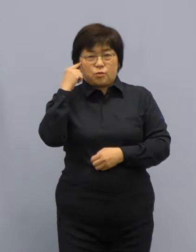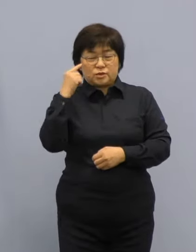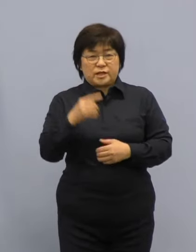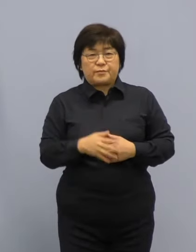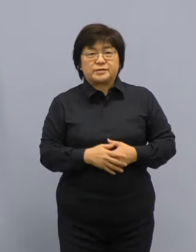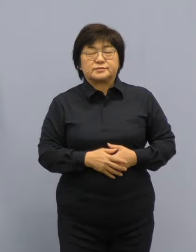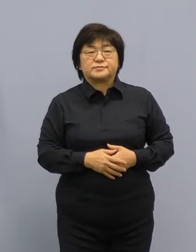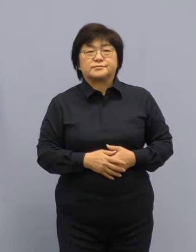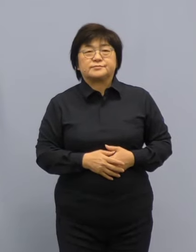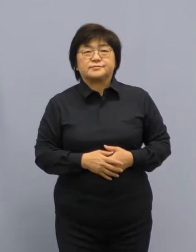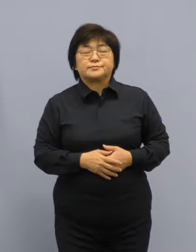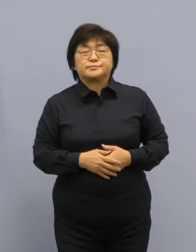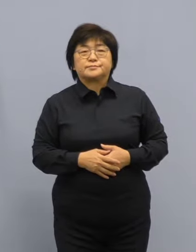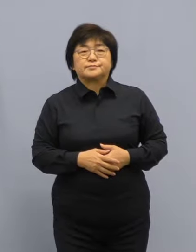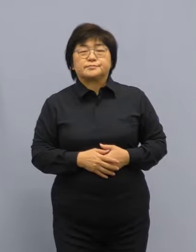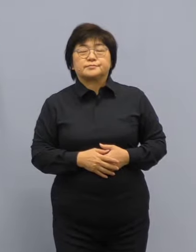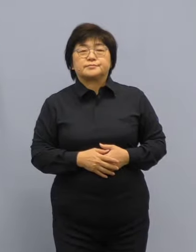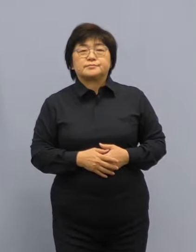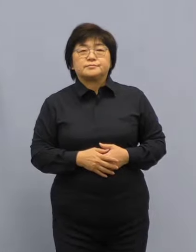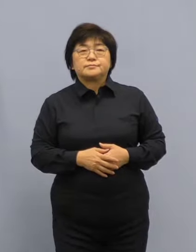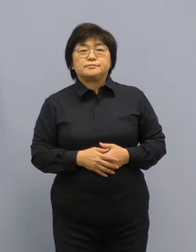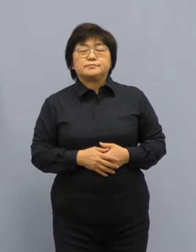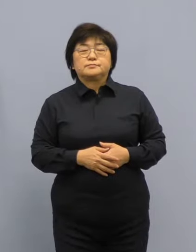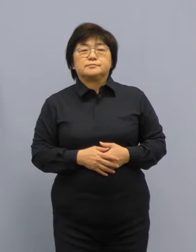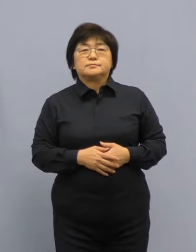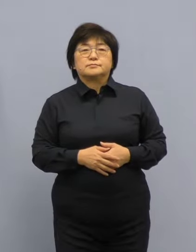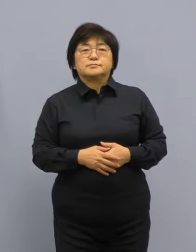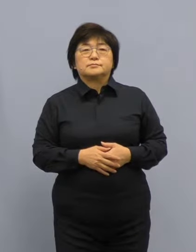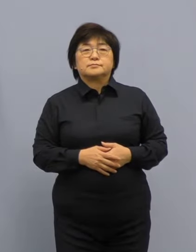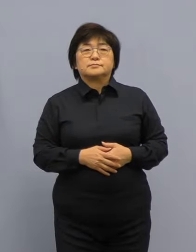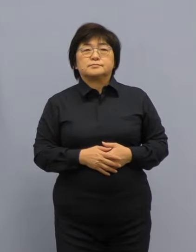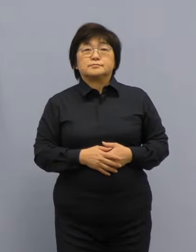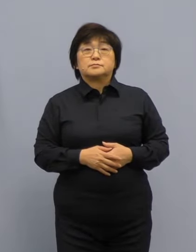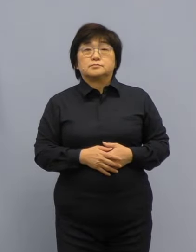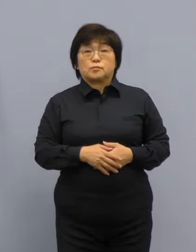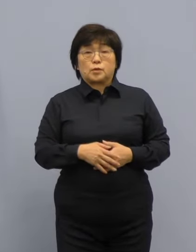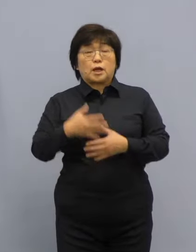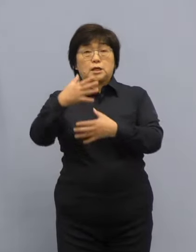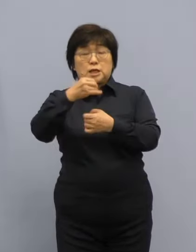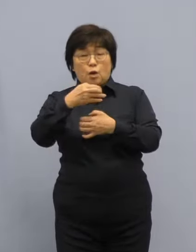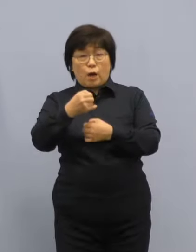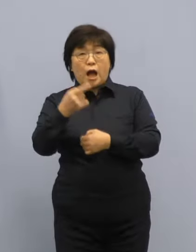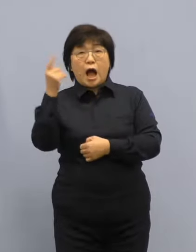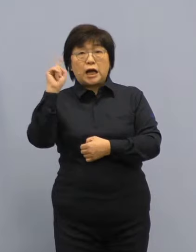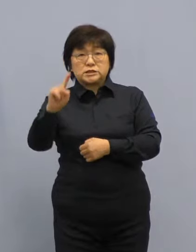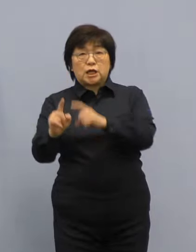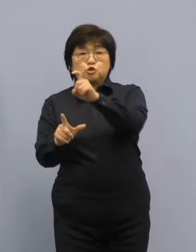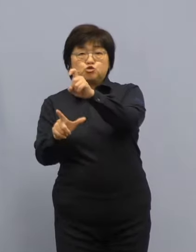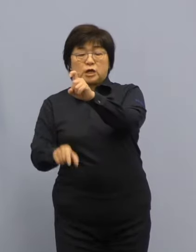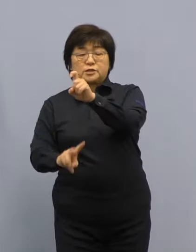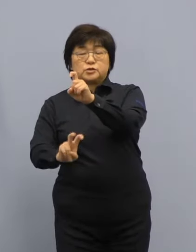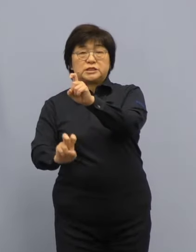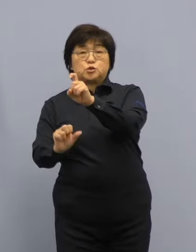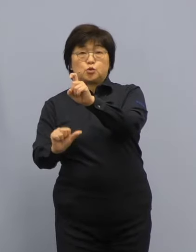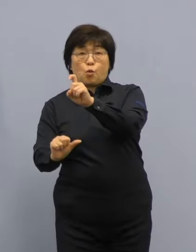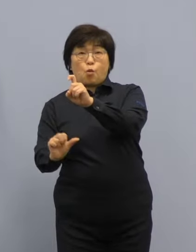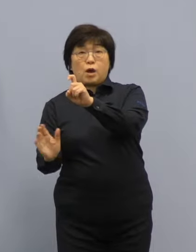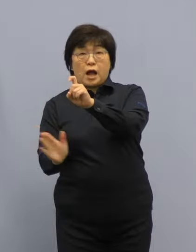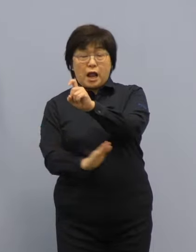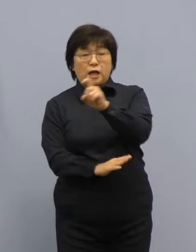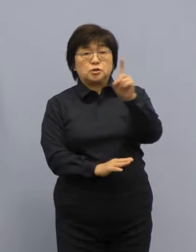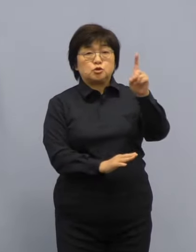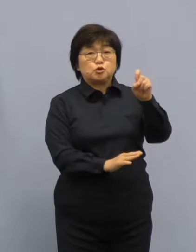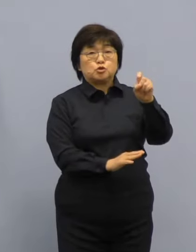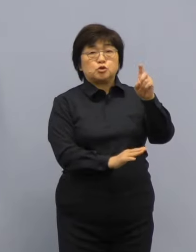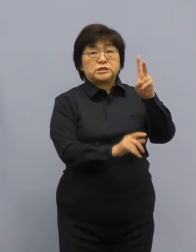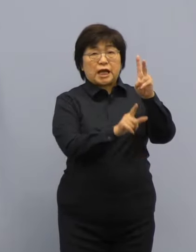と考えまして実施をすることといたしました。この実施期間は明日10月25日から12月